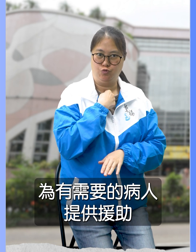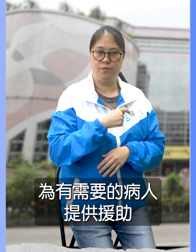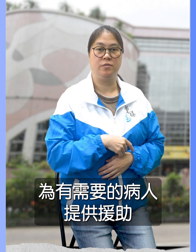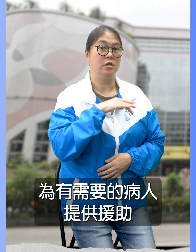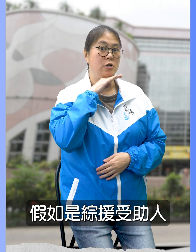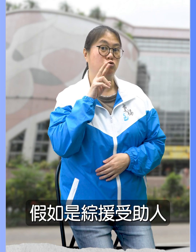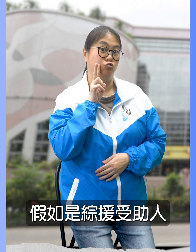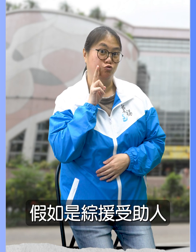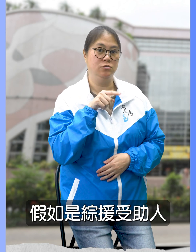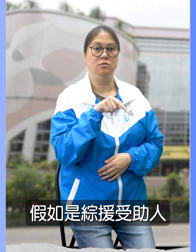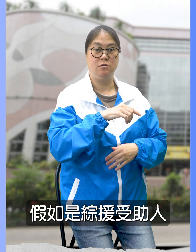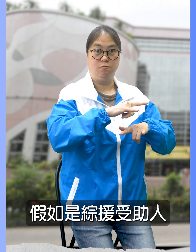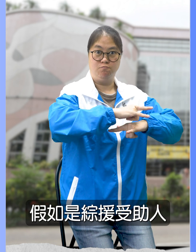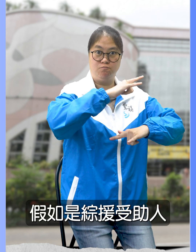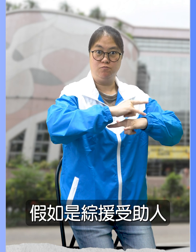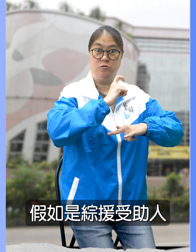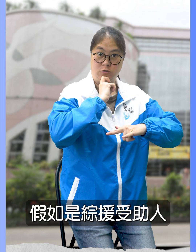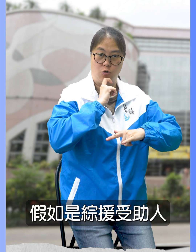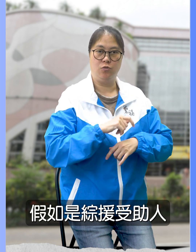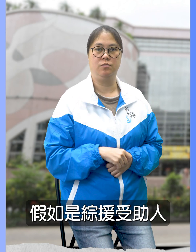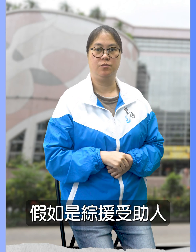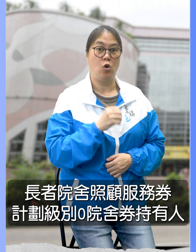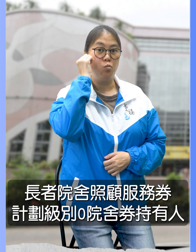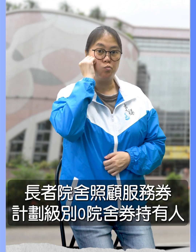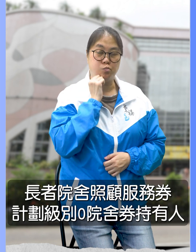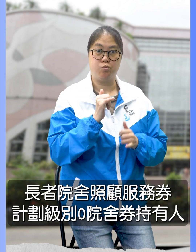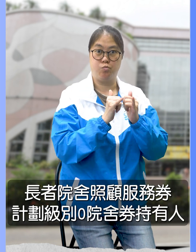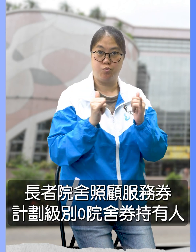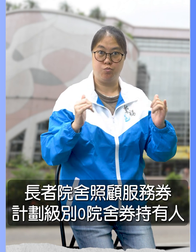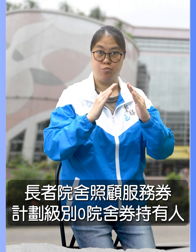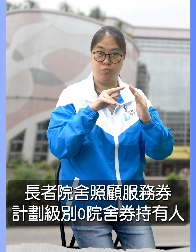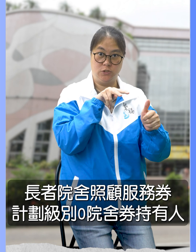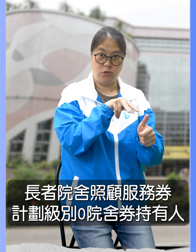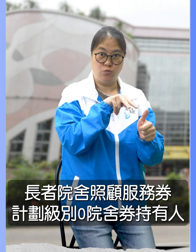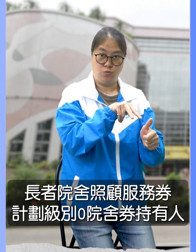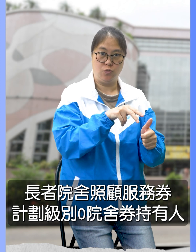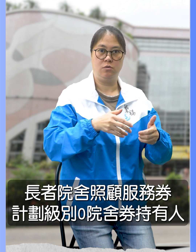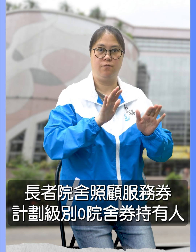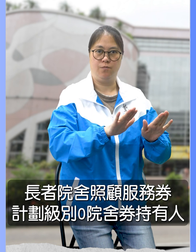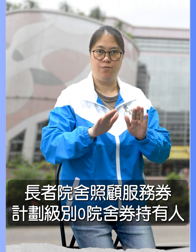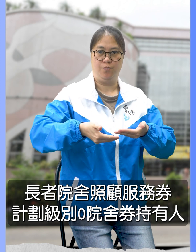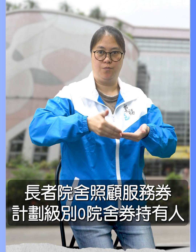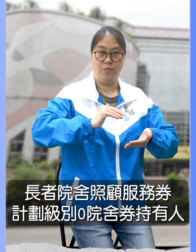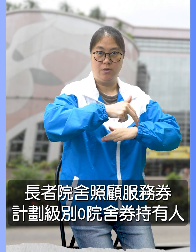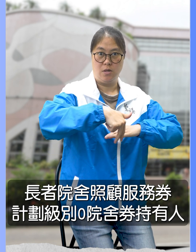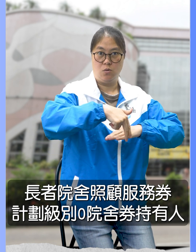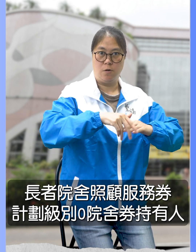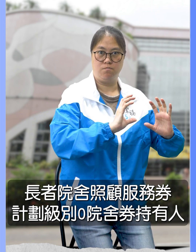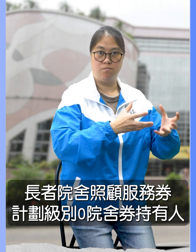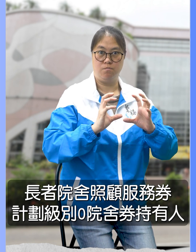助。假如係綜援受助人、長者院舍照顧服務券計劃級別0院舍券